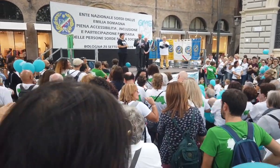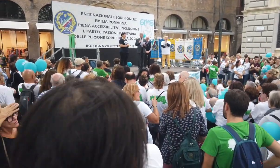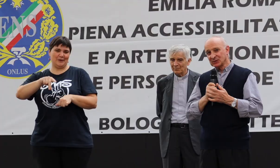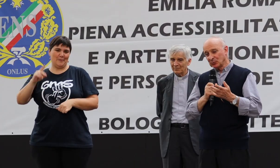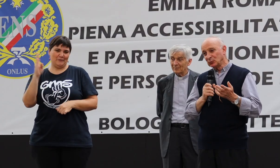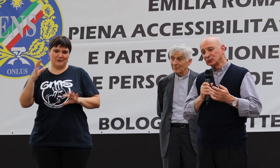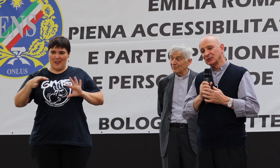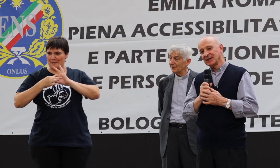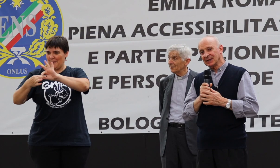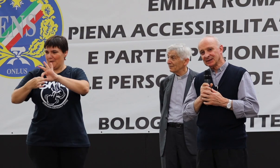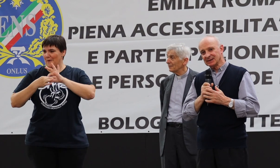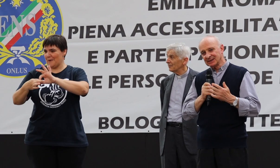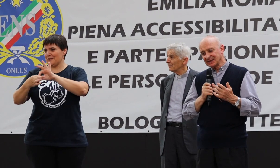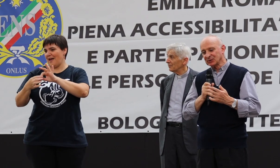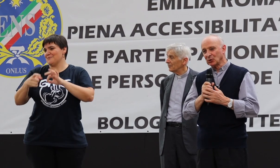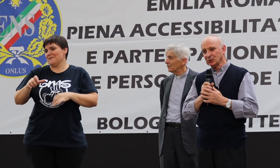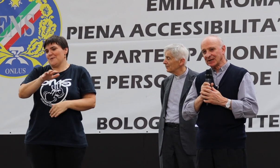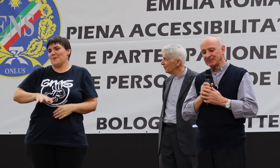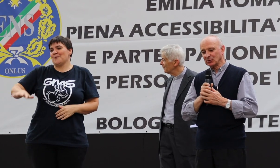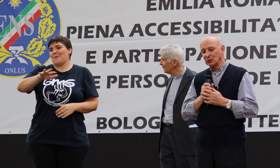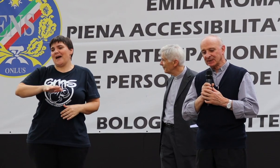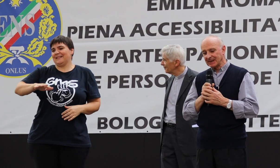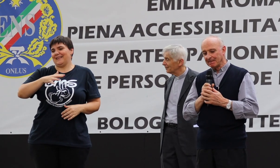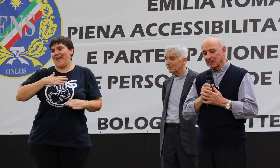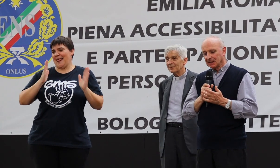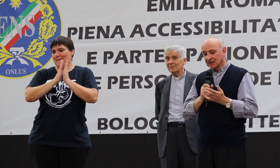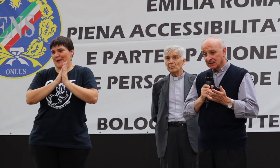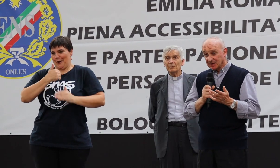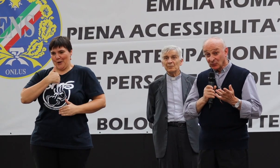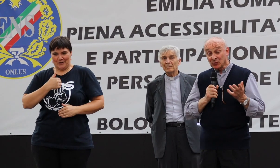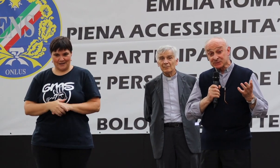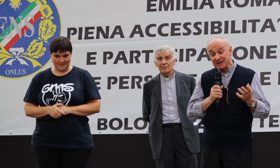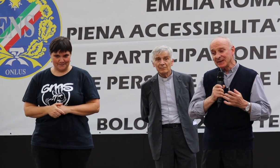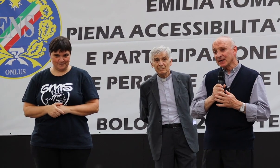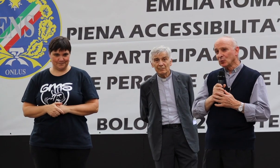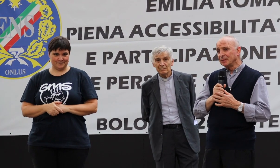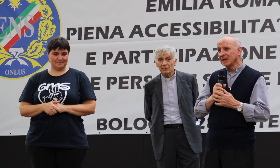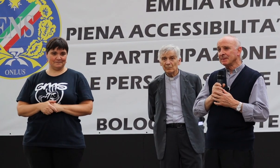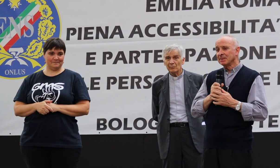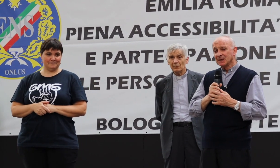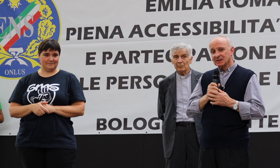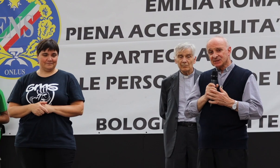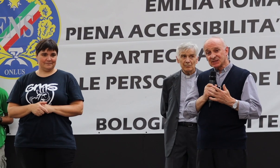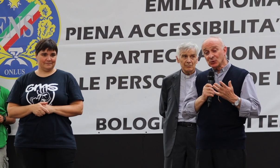L'arcivescovo, essendo appunto nel territorio della parrocchia, voglio esprimere come ci siano